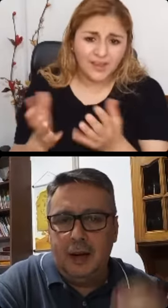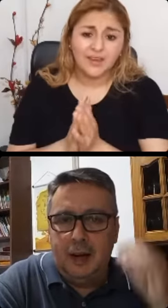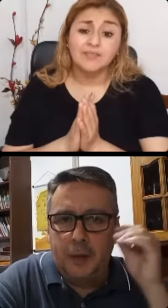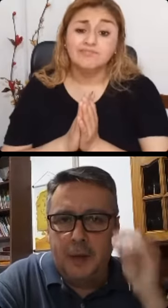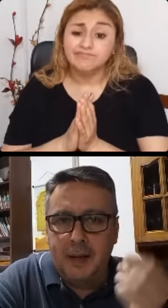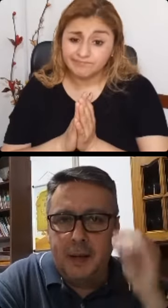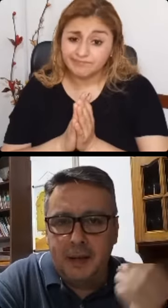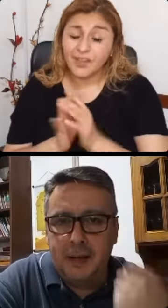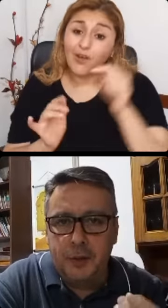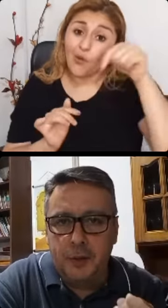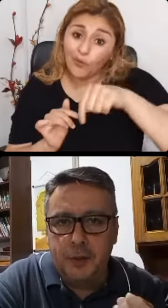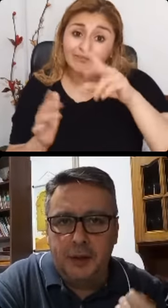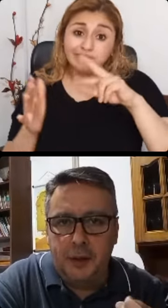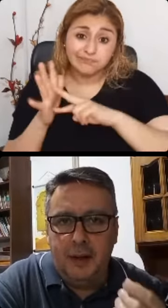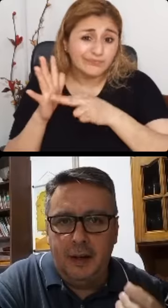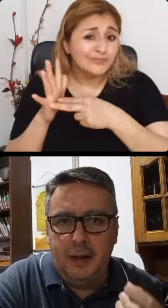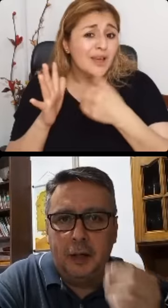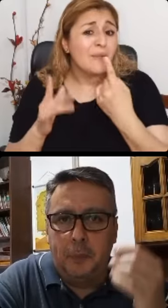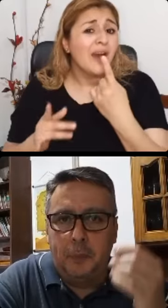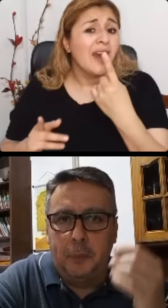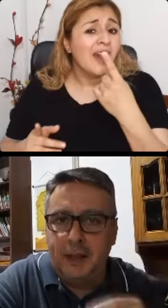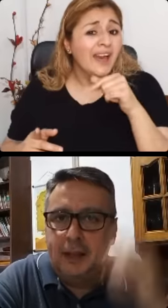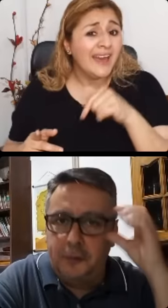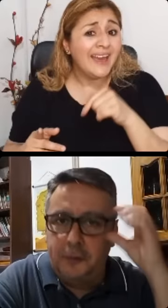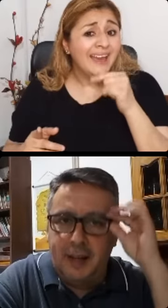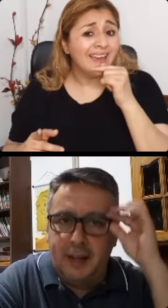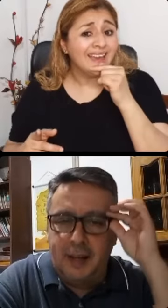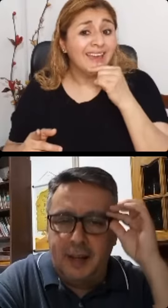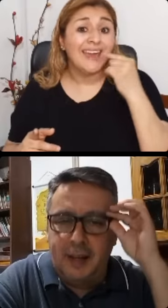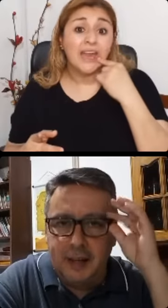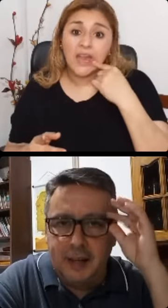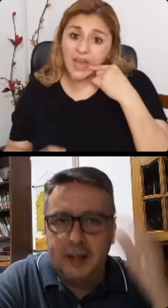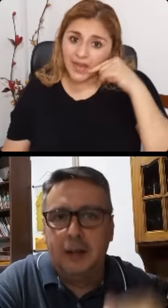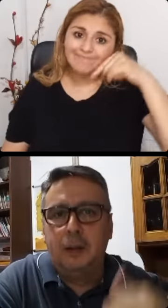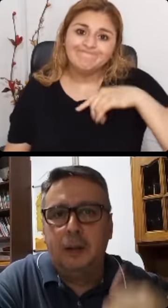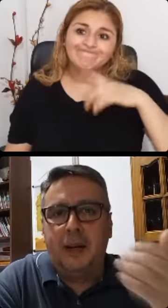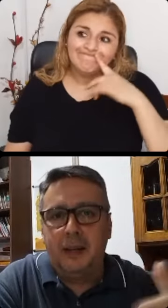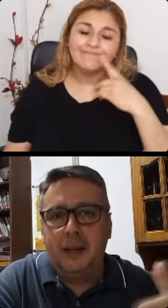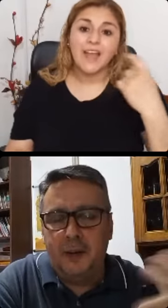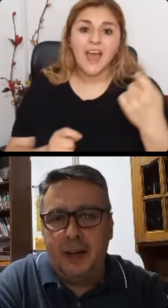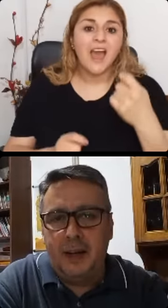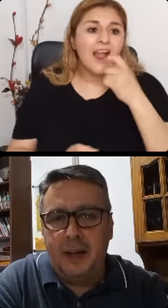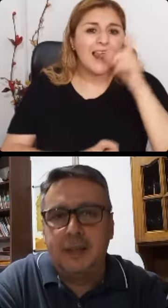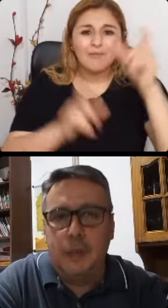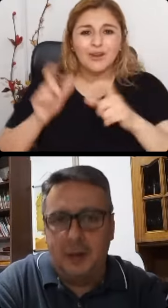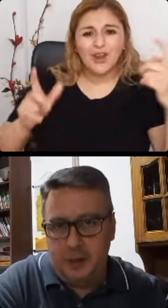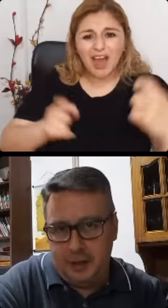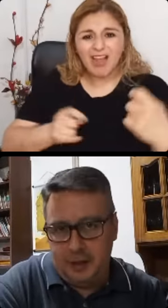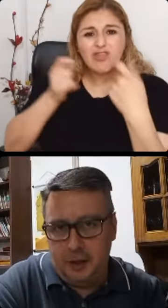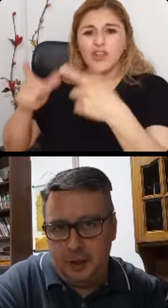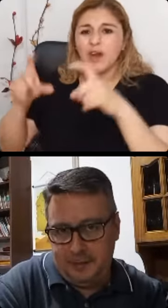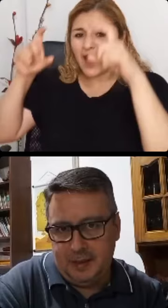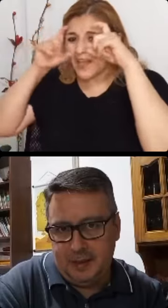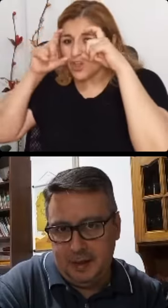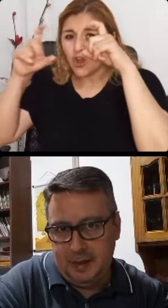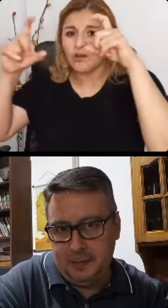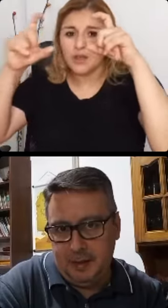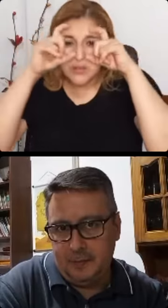el problema que tenemos hoy es que nos proponen diferentes lentes para diferentes situaciones